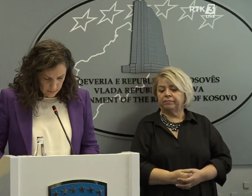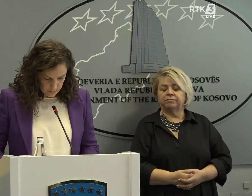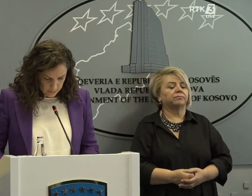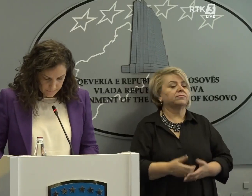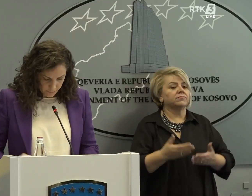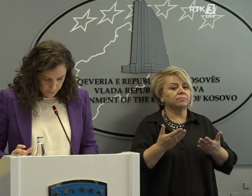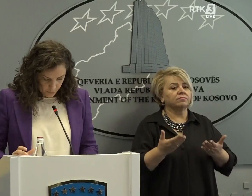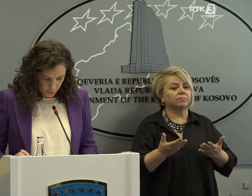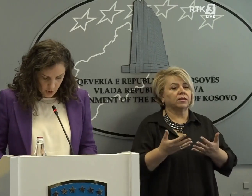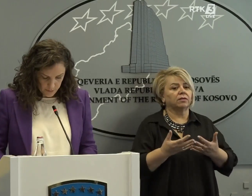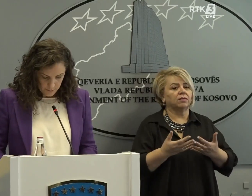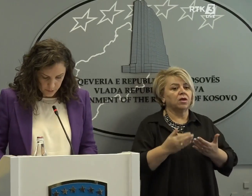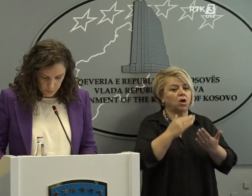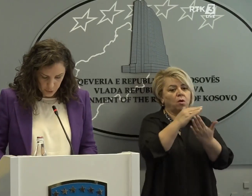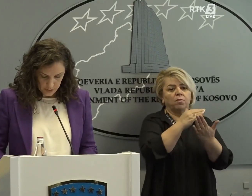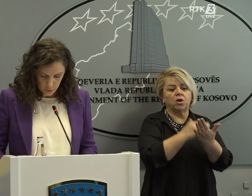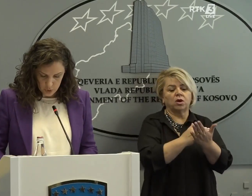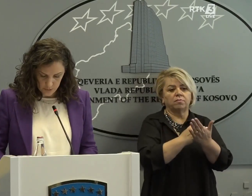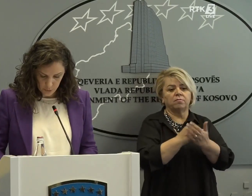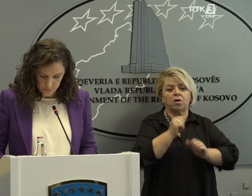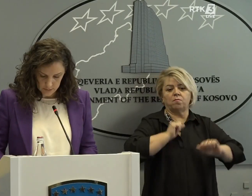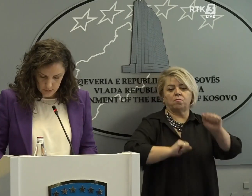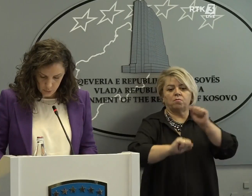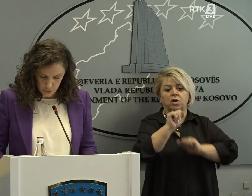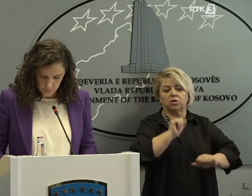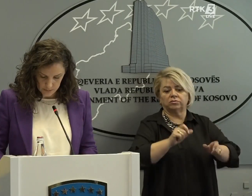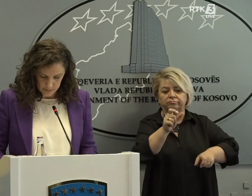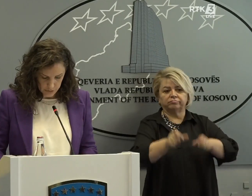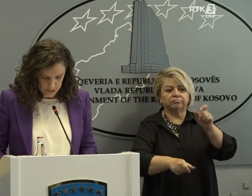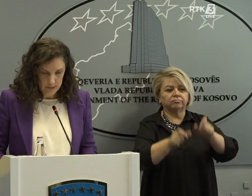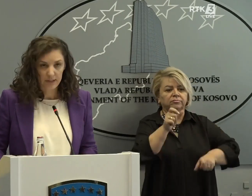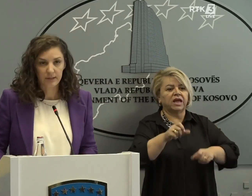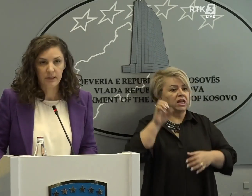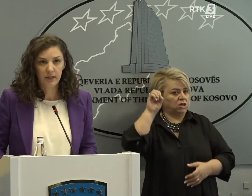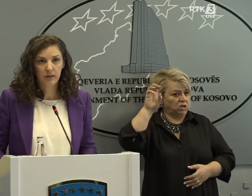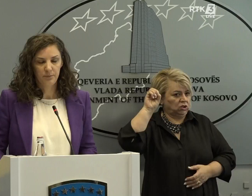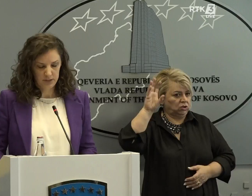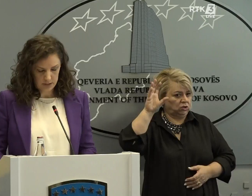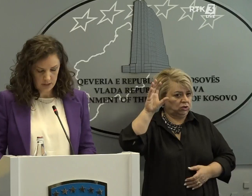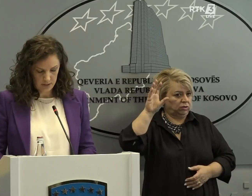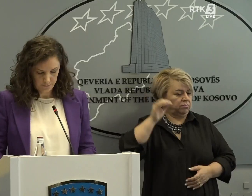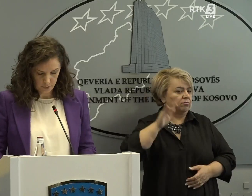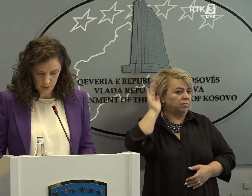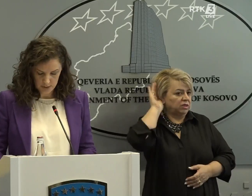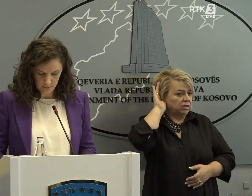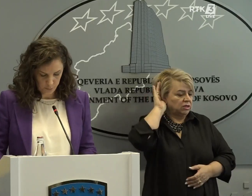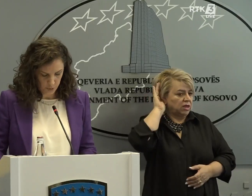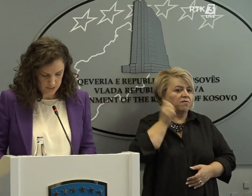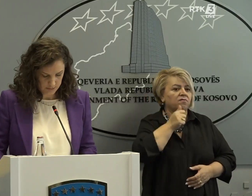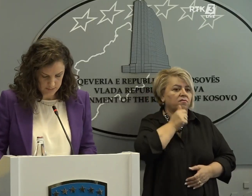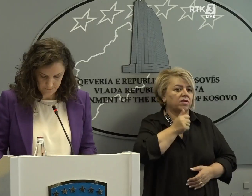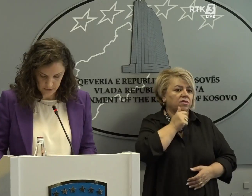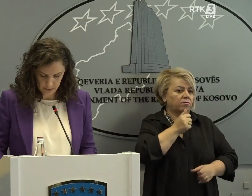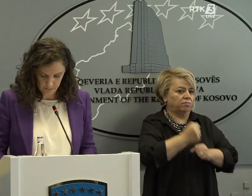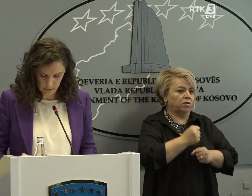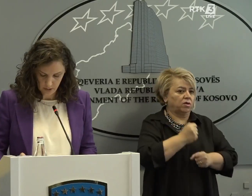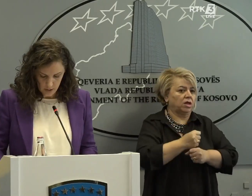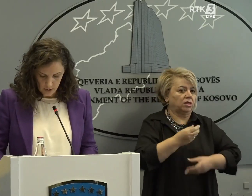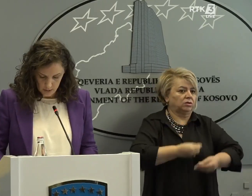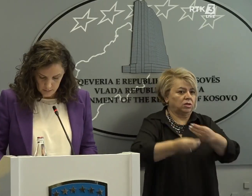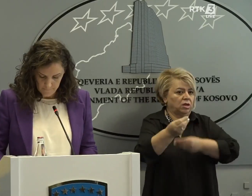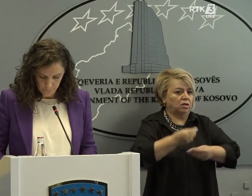Pastaj, programi për mbrojtjen e konsumatorëve të cënueshëm të energjisë elektrike nga Ministria e Financave, Punës dhe